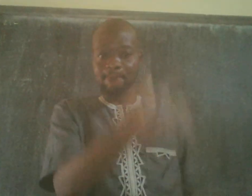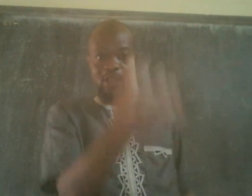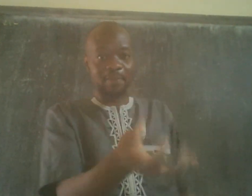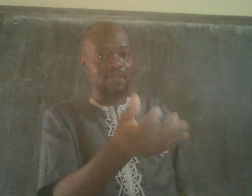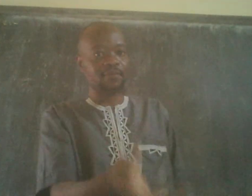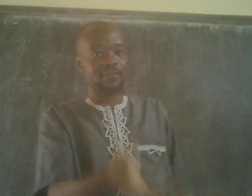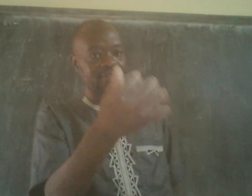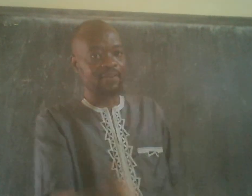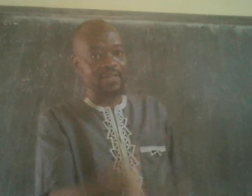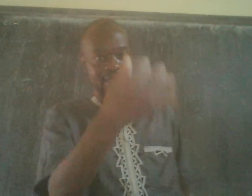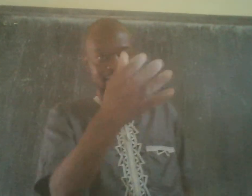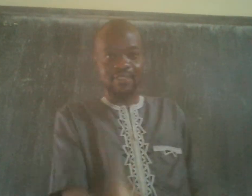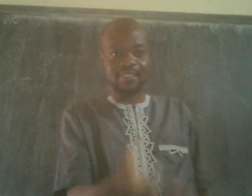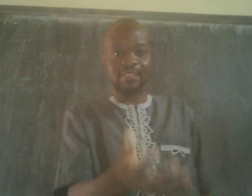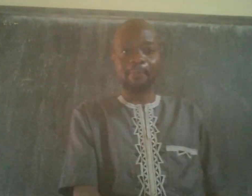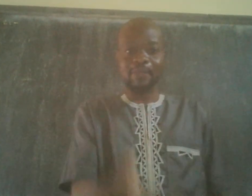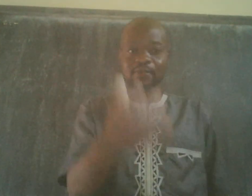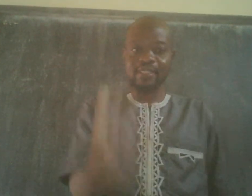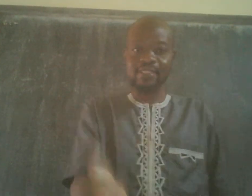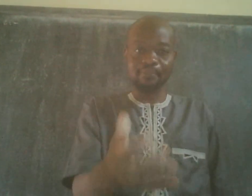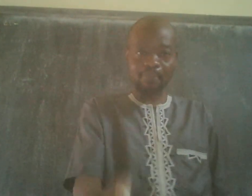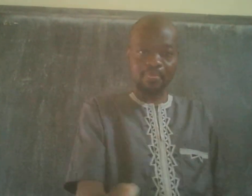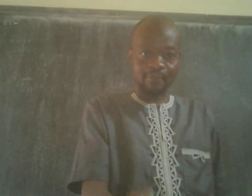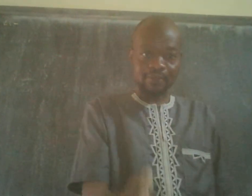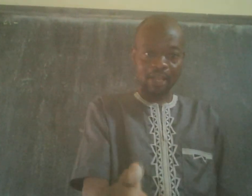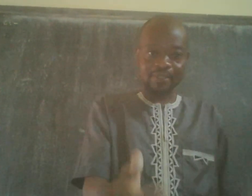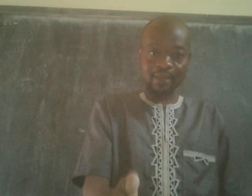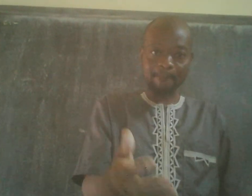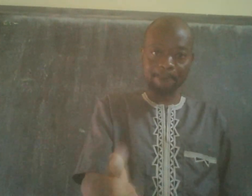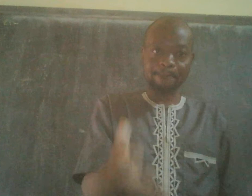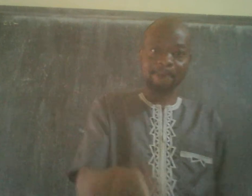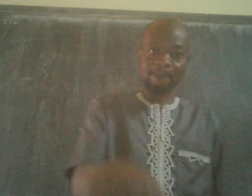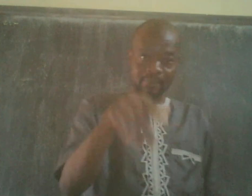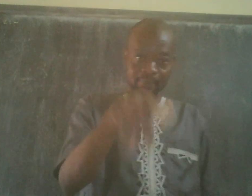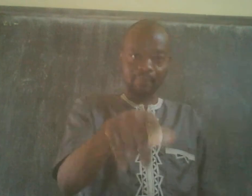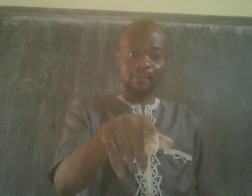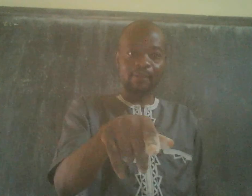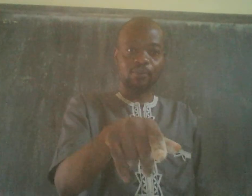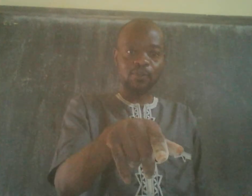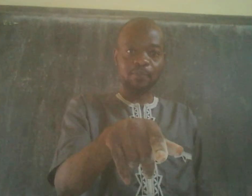Et puis ils ont dit qu'il est 6, parce que 6, c'est comme ça. Tout son but, c'est